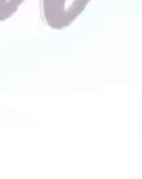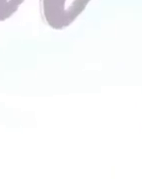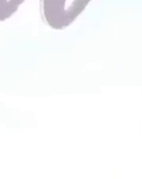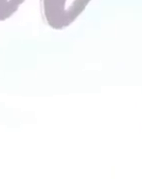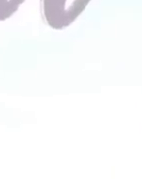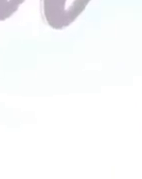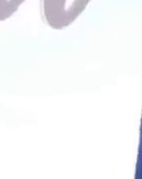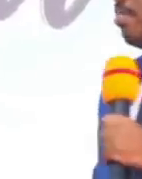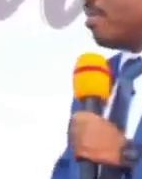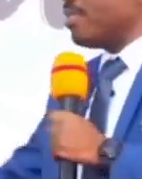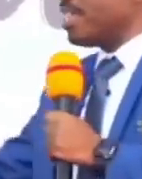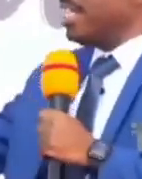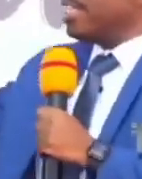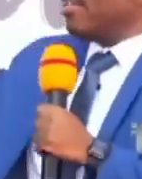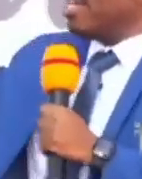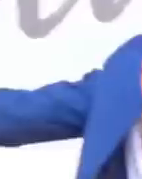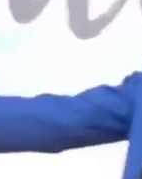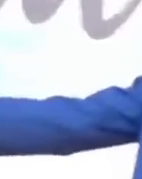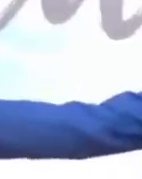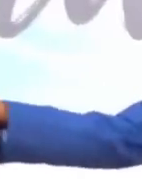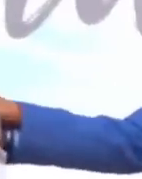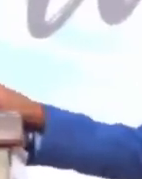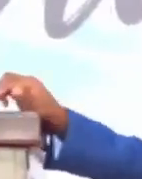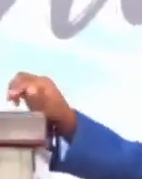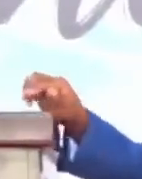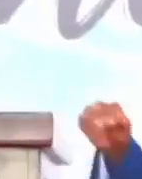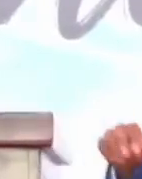Na mimi na tabu yangu moja, nikiona mtu